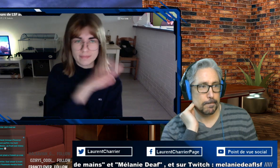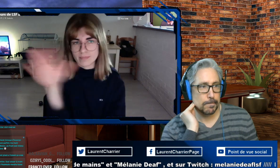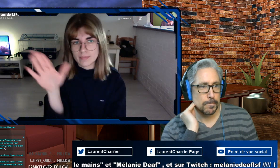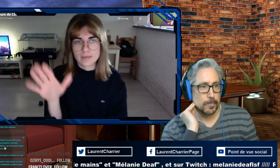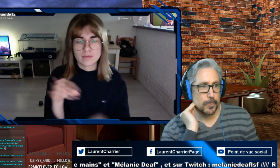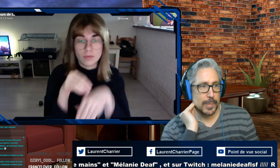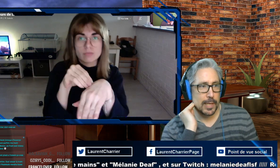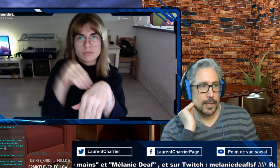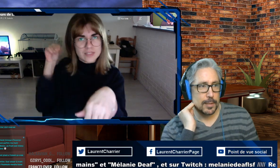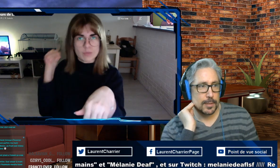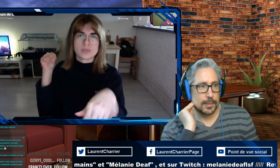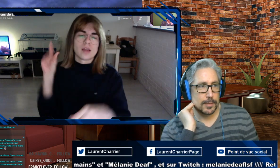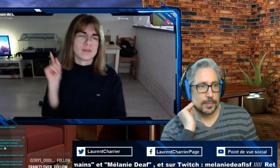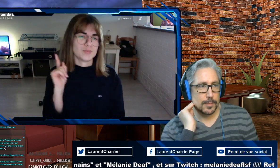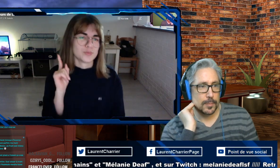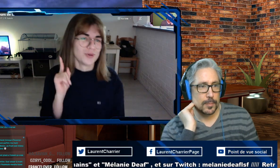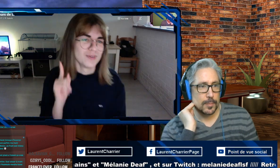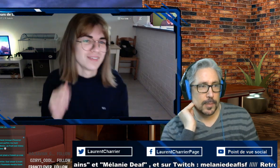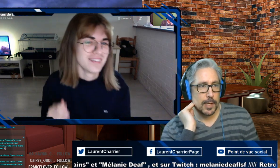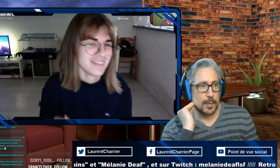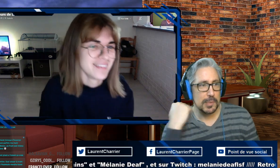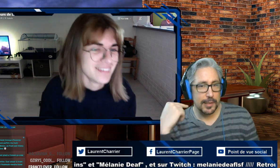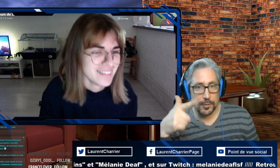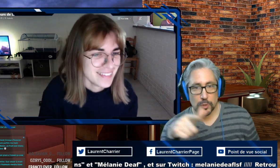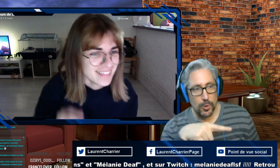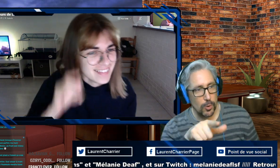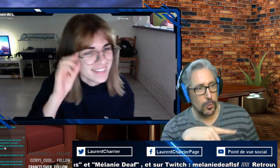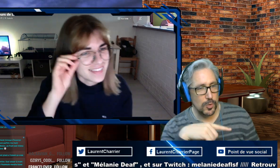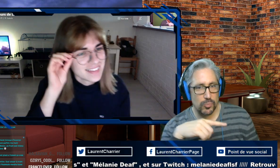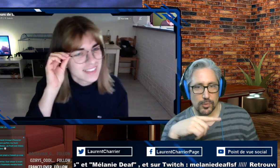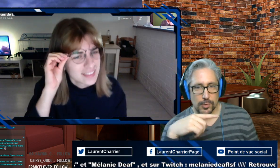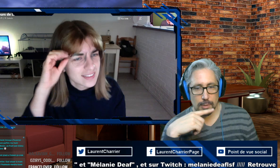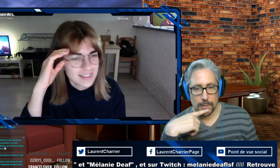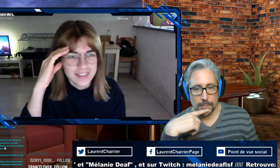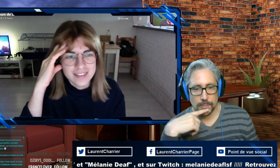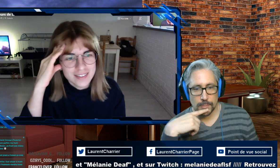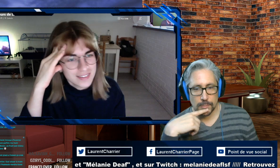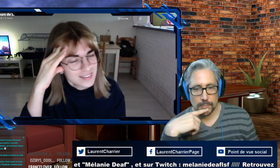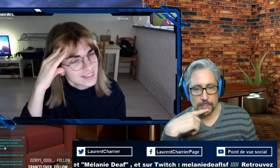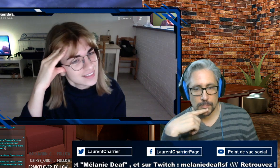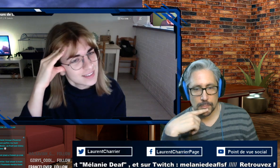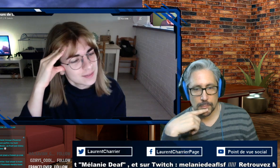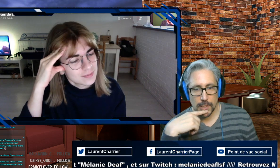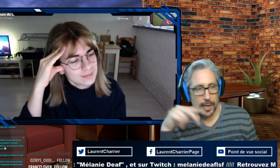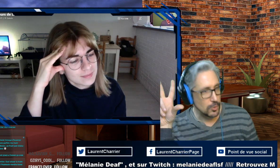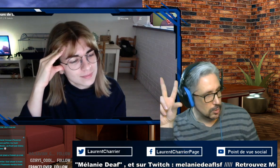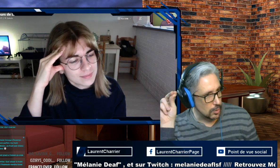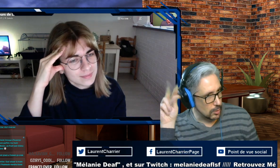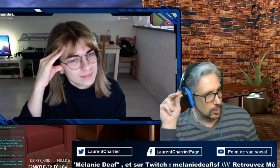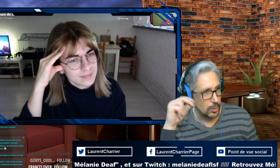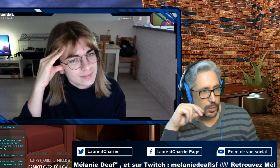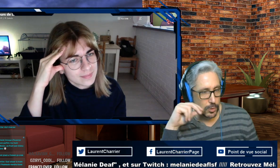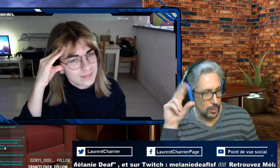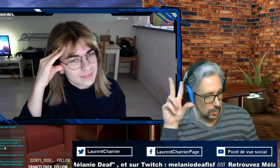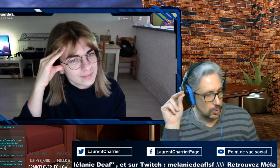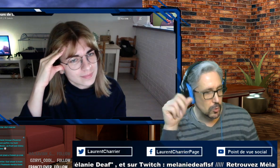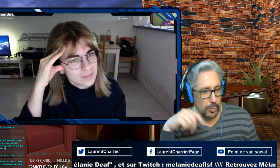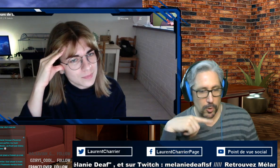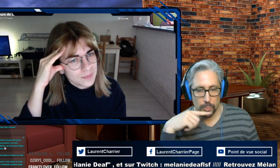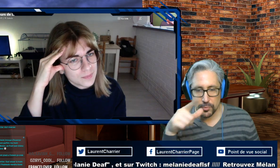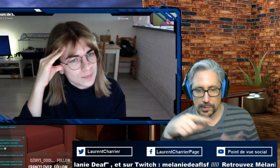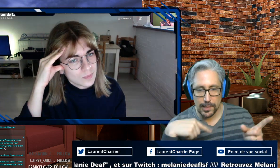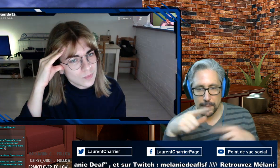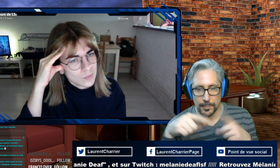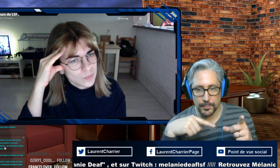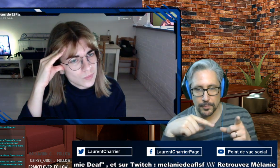déconseille. Je déconseille pour toi. Mais c'est vrai que je me rends compte en plus. Là, je